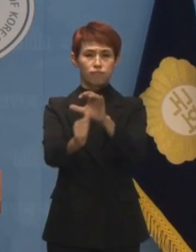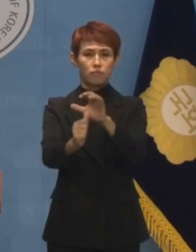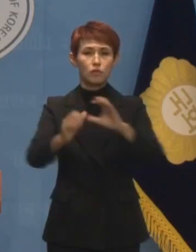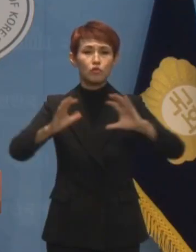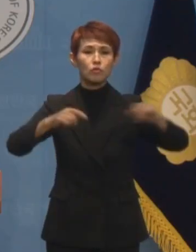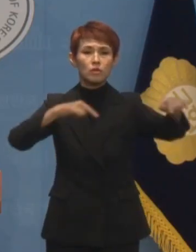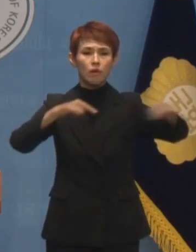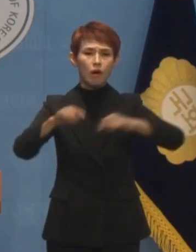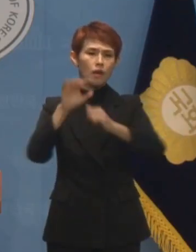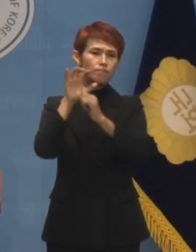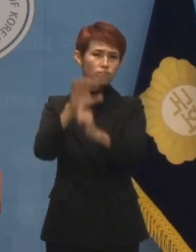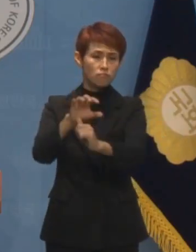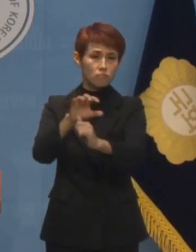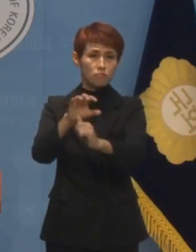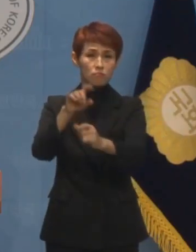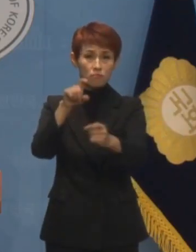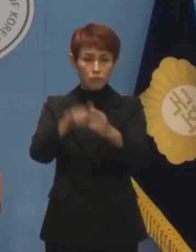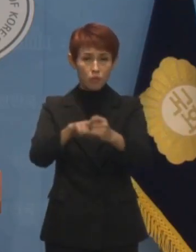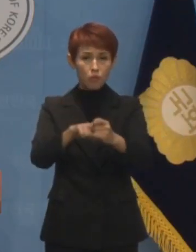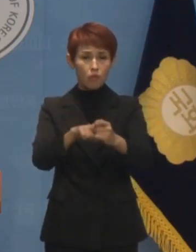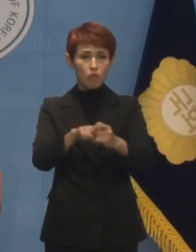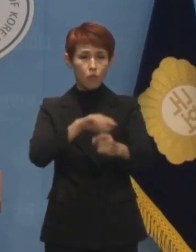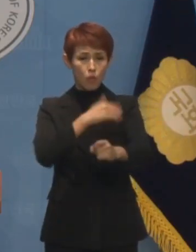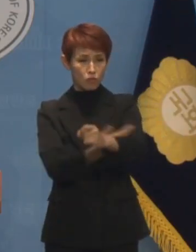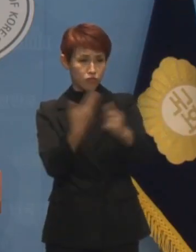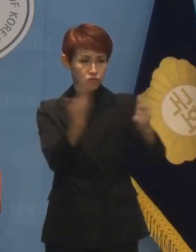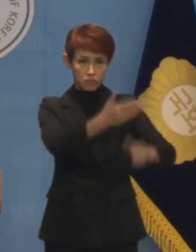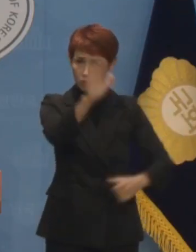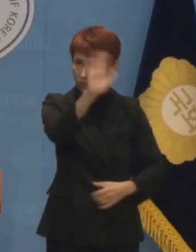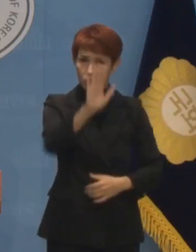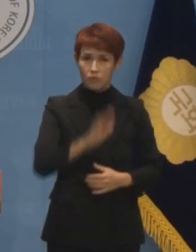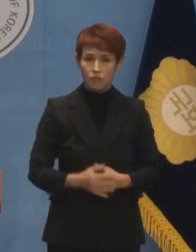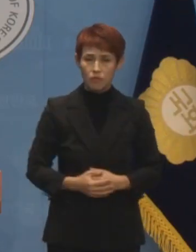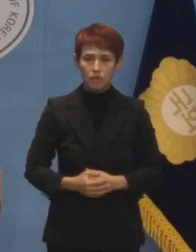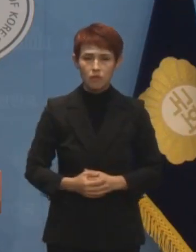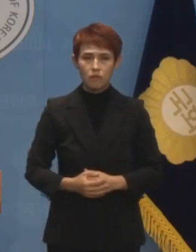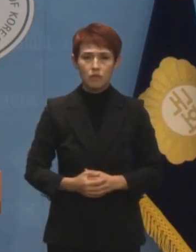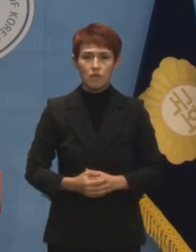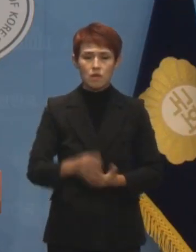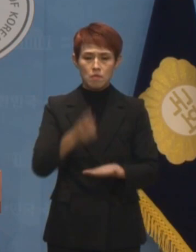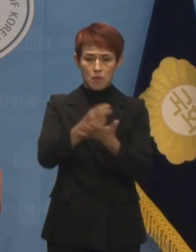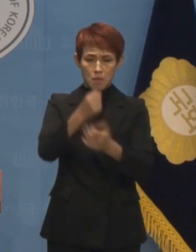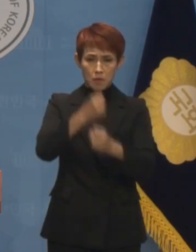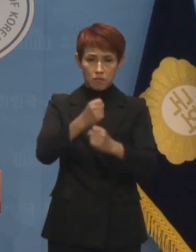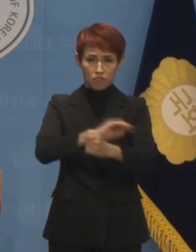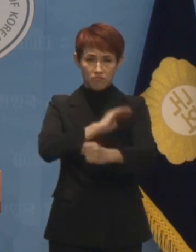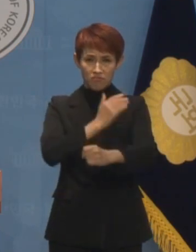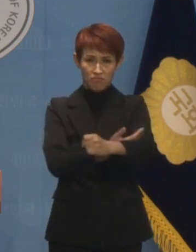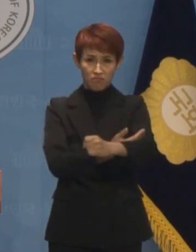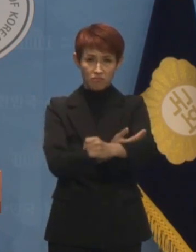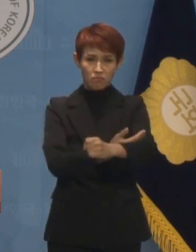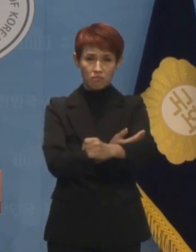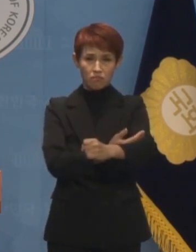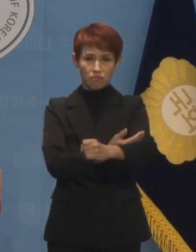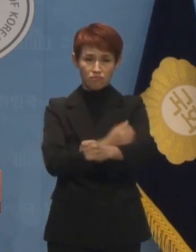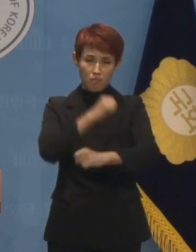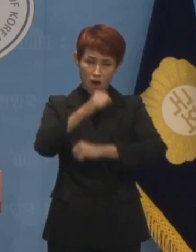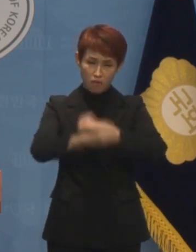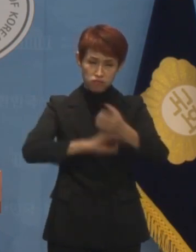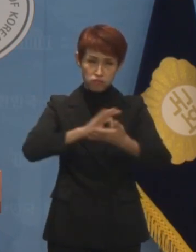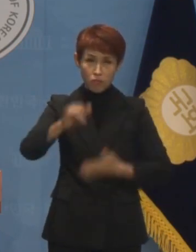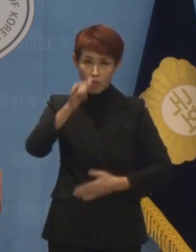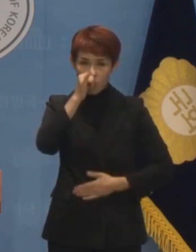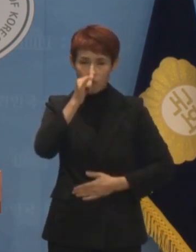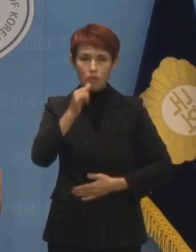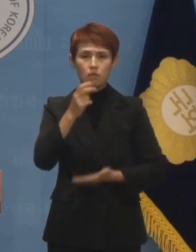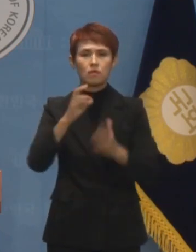국정까지 마비시키려고 주어진 것이 아닙니다. 입법 권력의 남용이야말로 헌법 왜곡입니다.